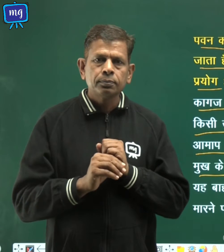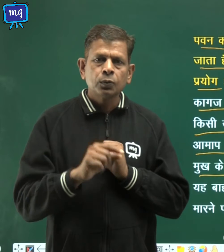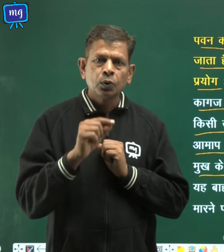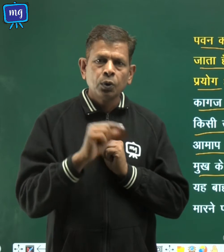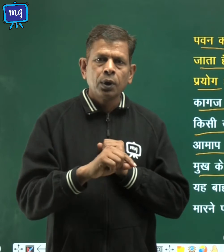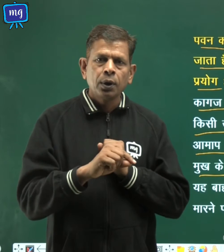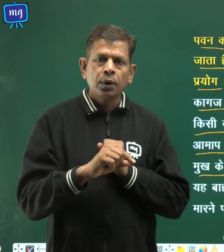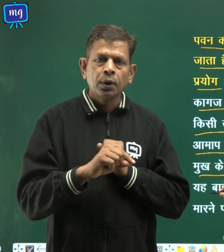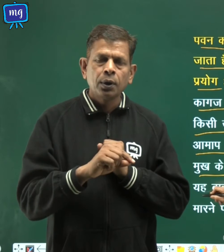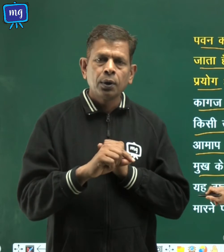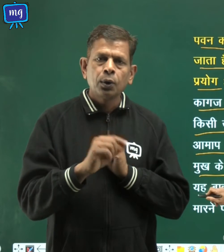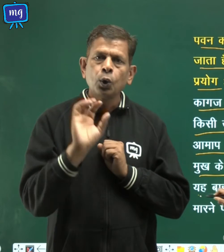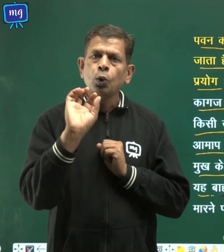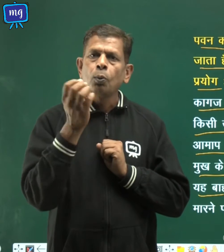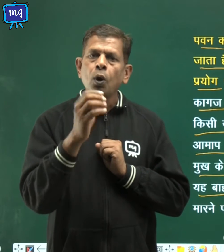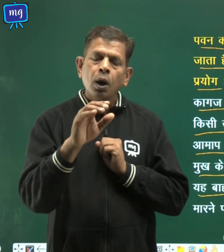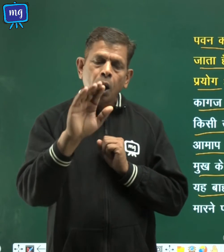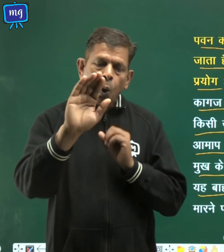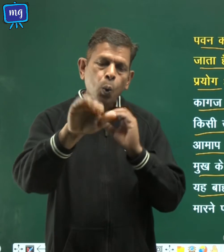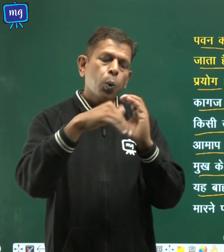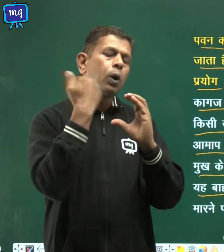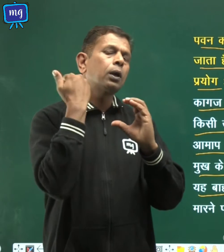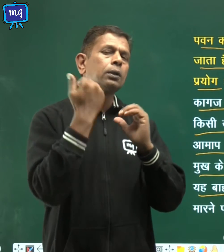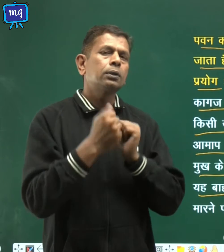तो यह बाहर आ जाती है,